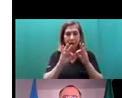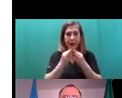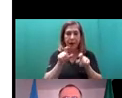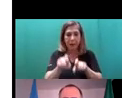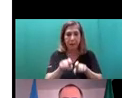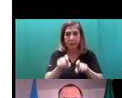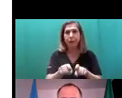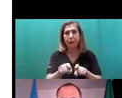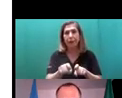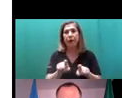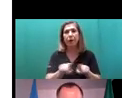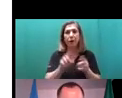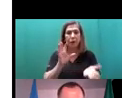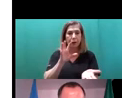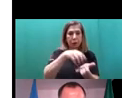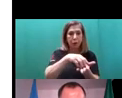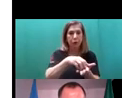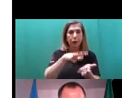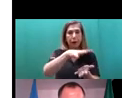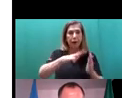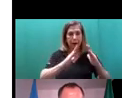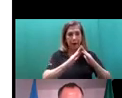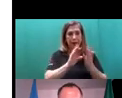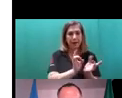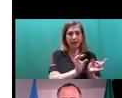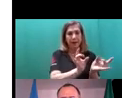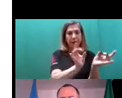os centros de consumo, por supuesto.